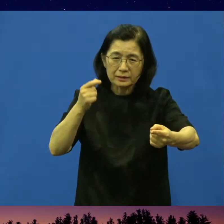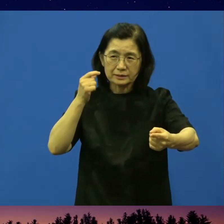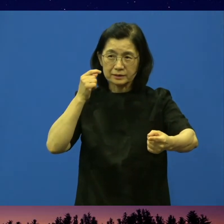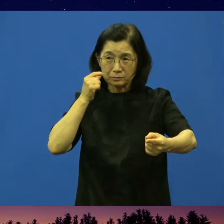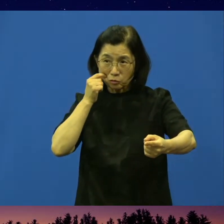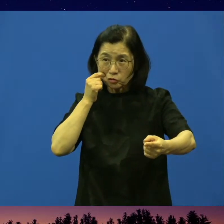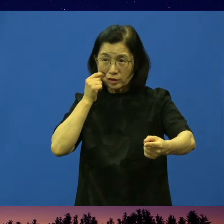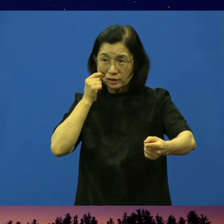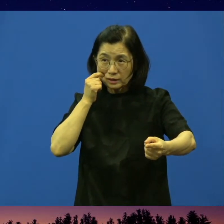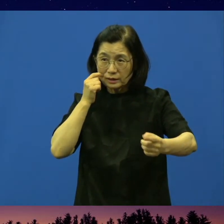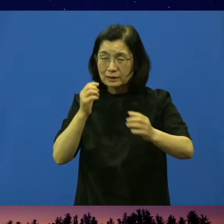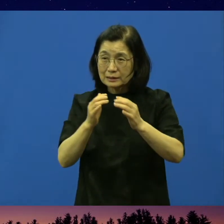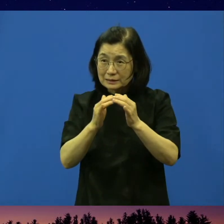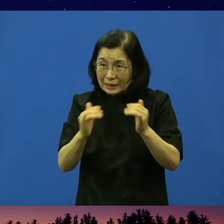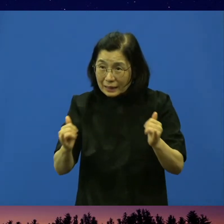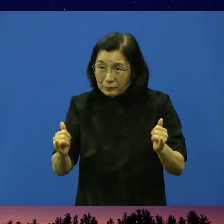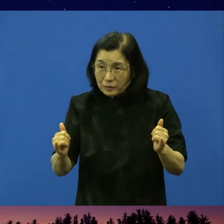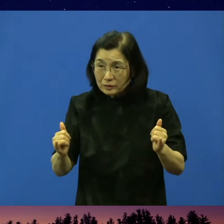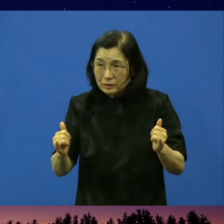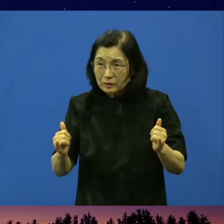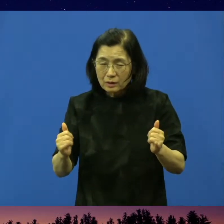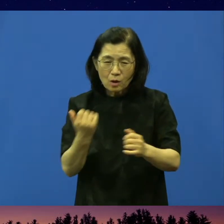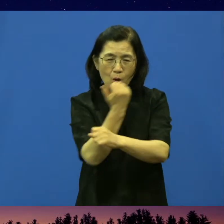방황을 계속하다가 다 죽어요.